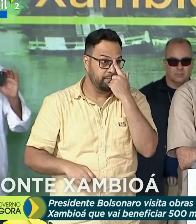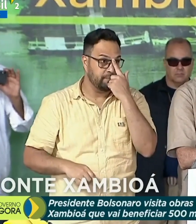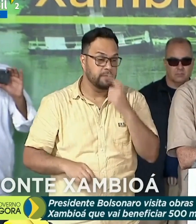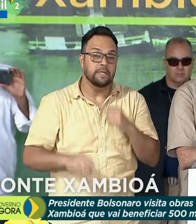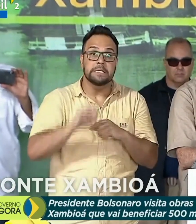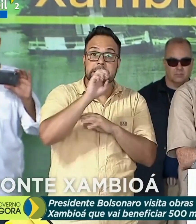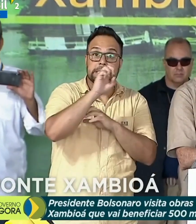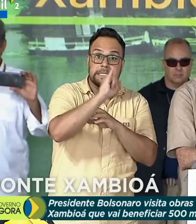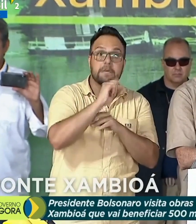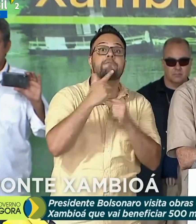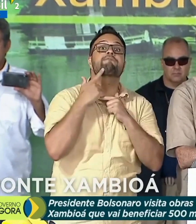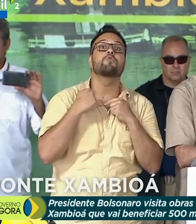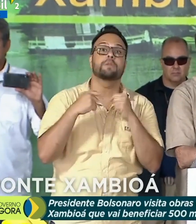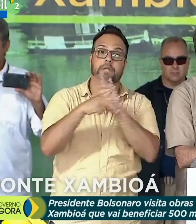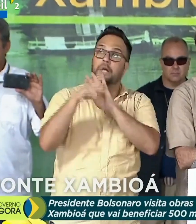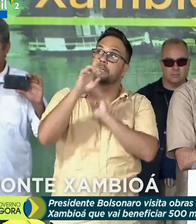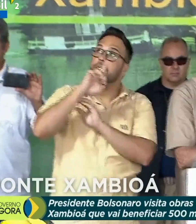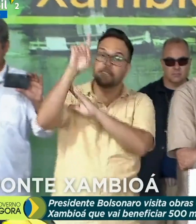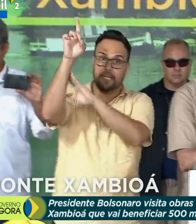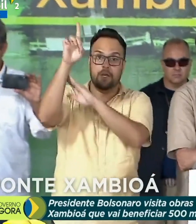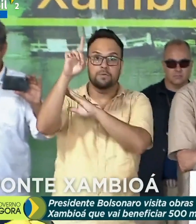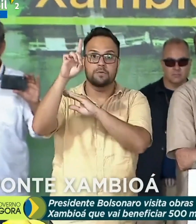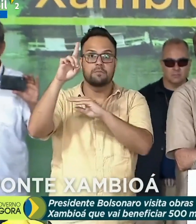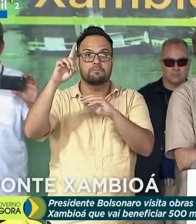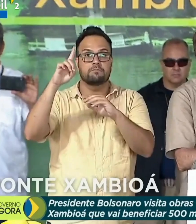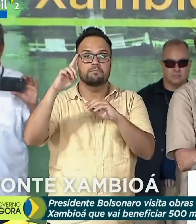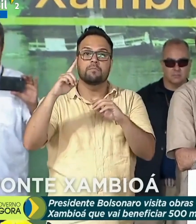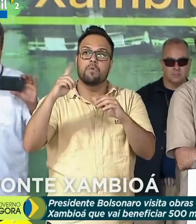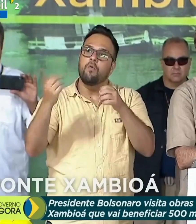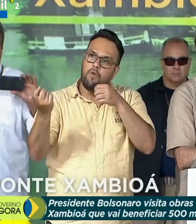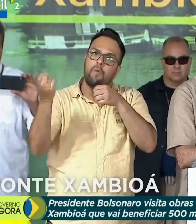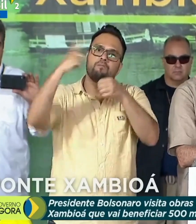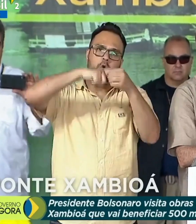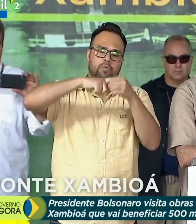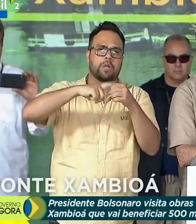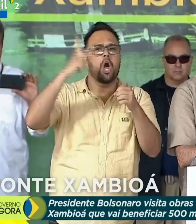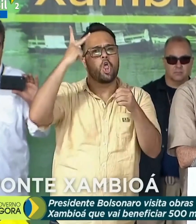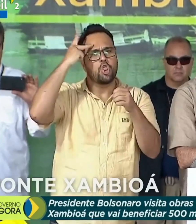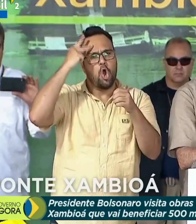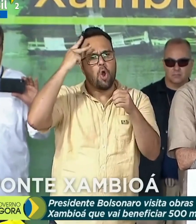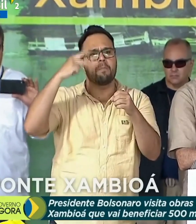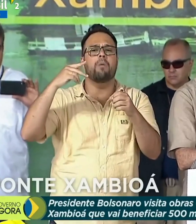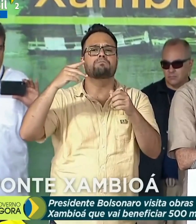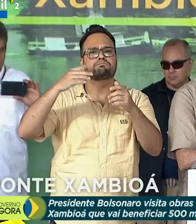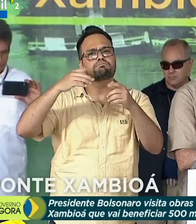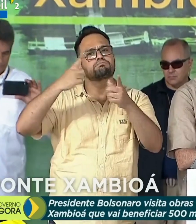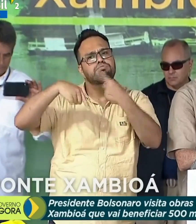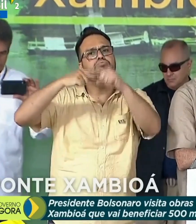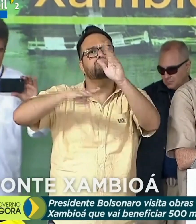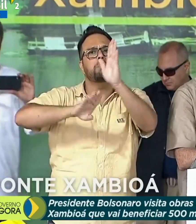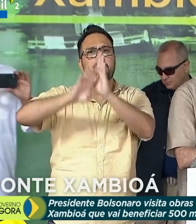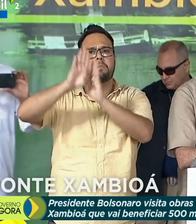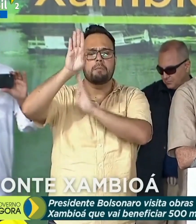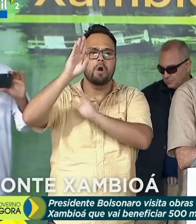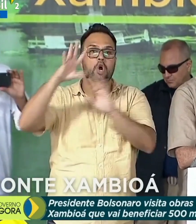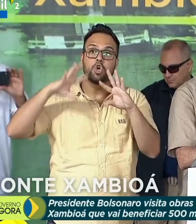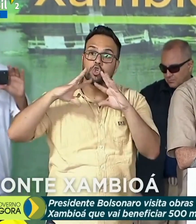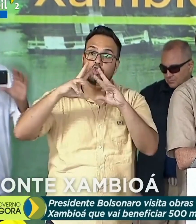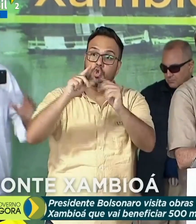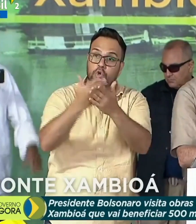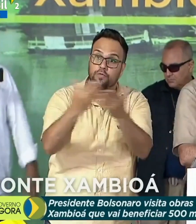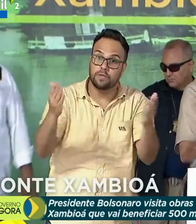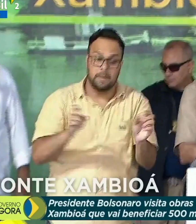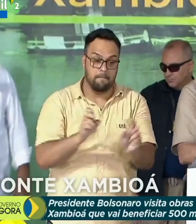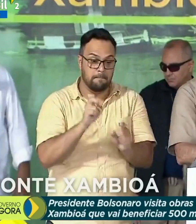Se Deus quiser, brevemente voltaremos à normalidade. A todos vocês, povo